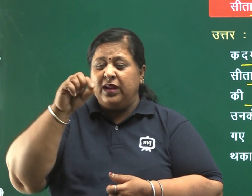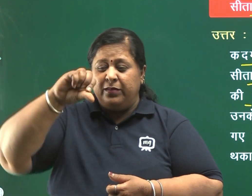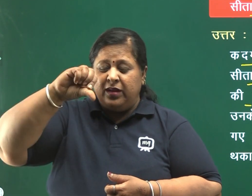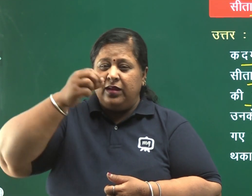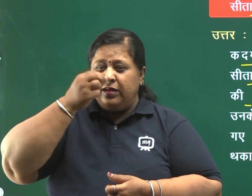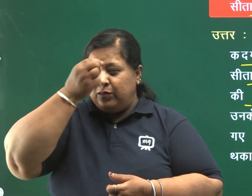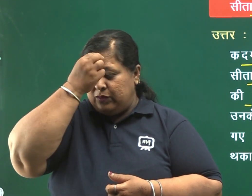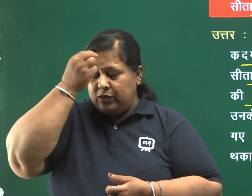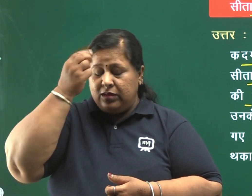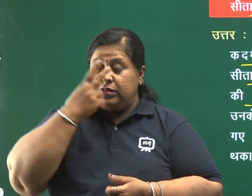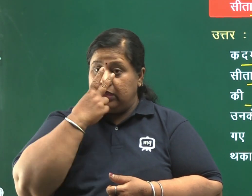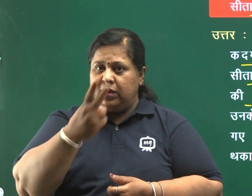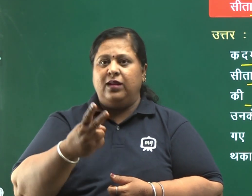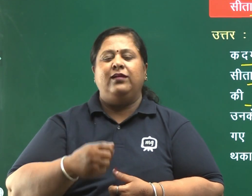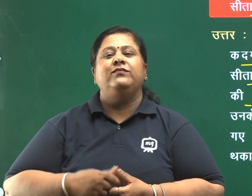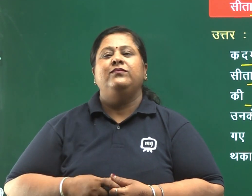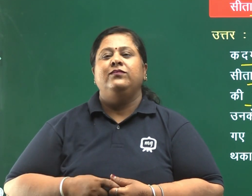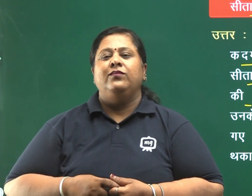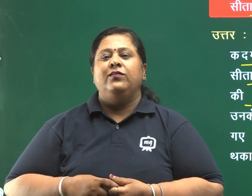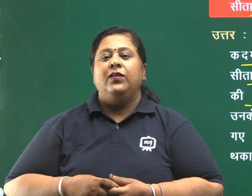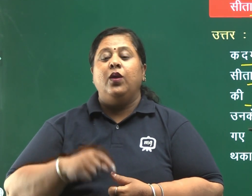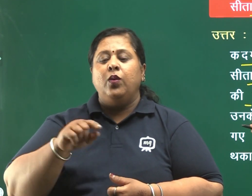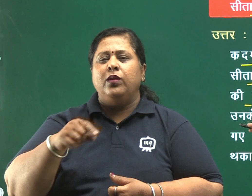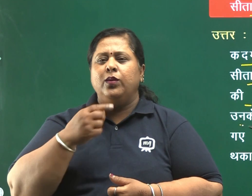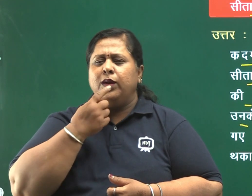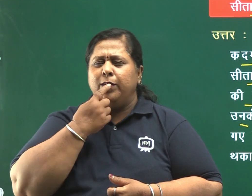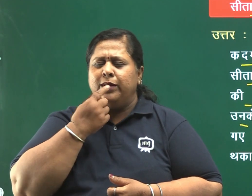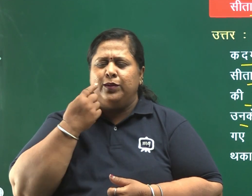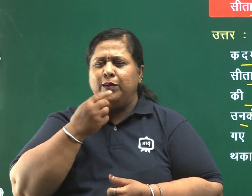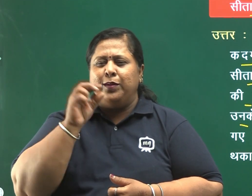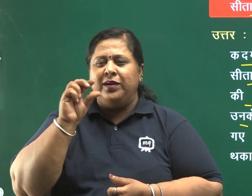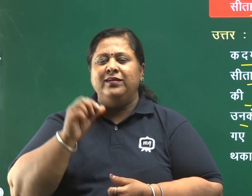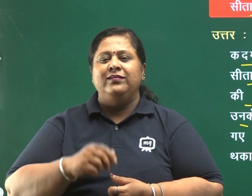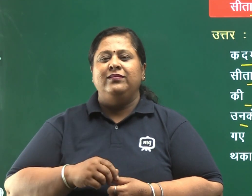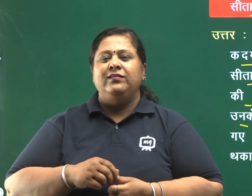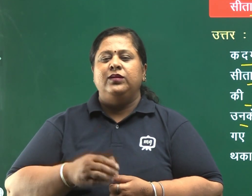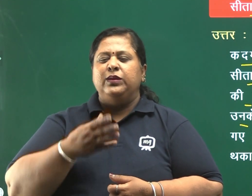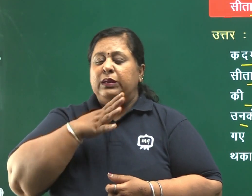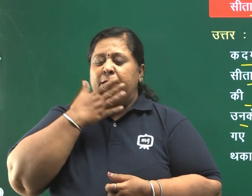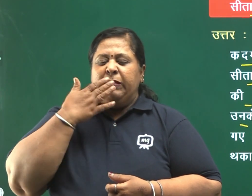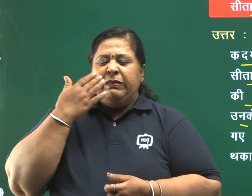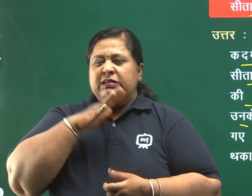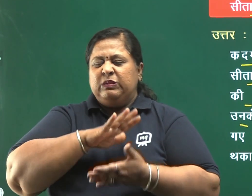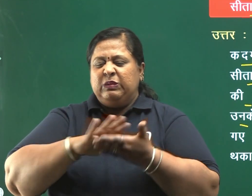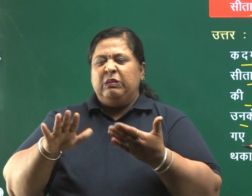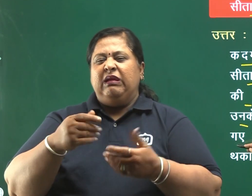बूंदें झलकने लगी, उनके मधुर होठ भी सूख